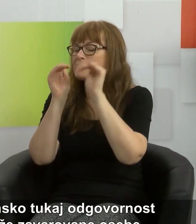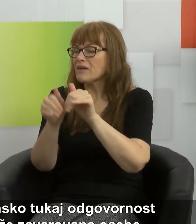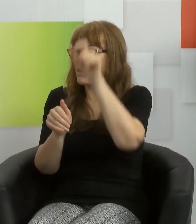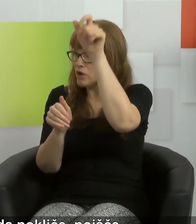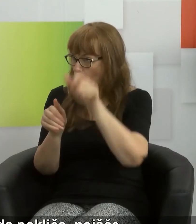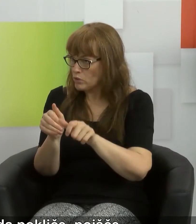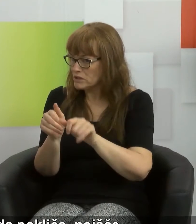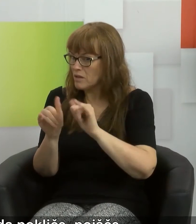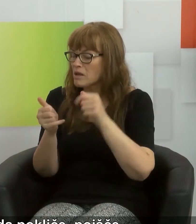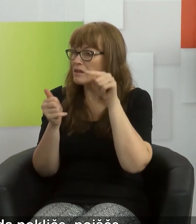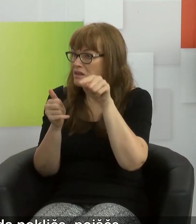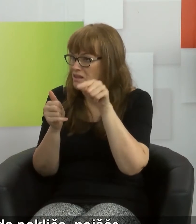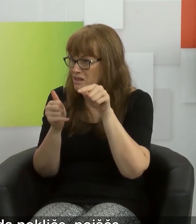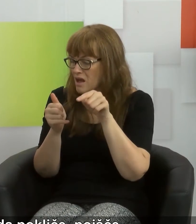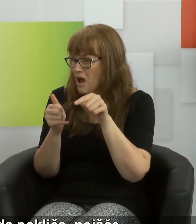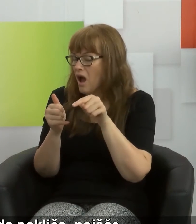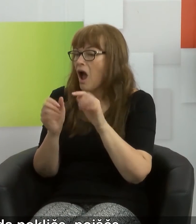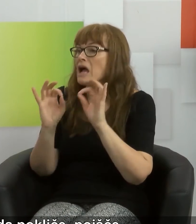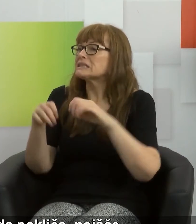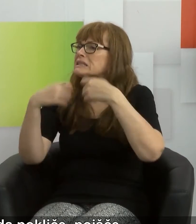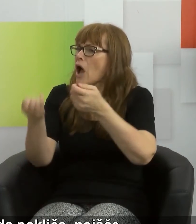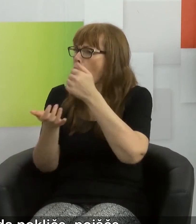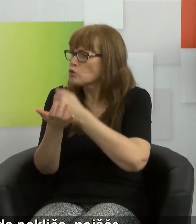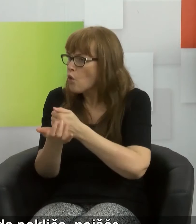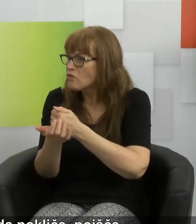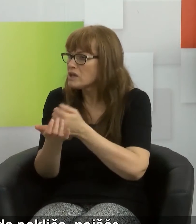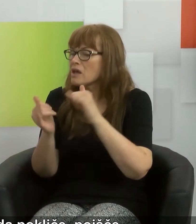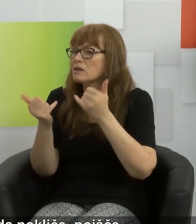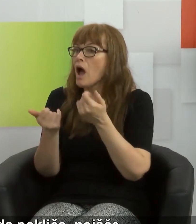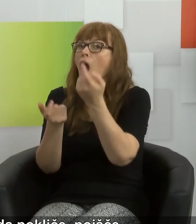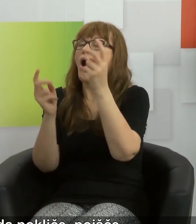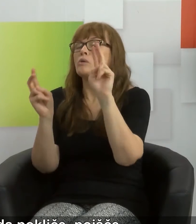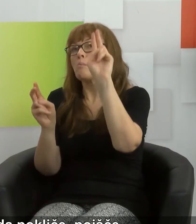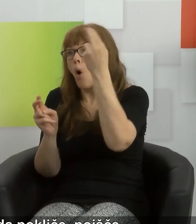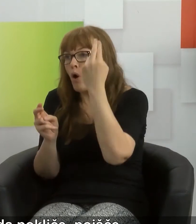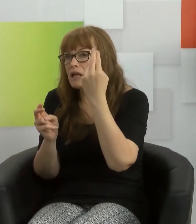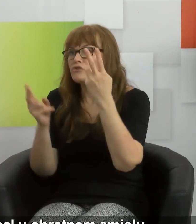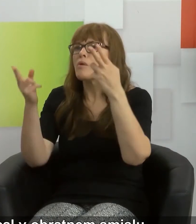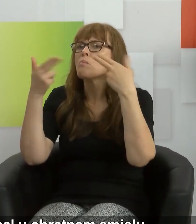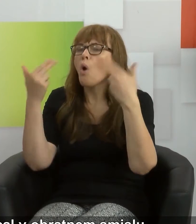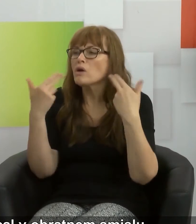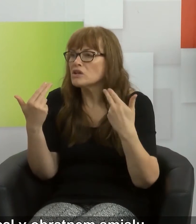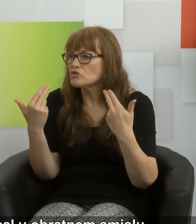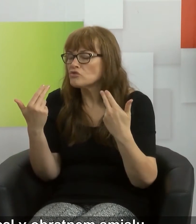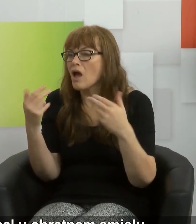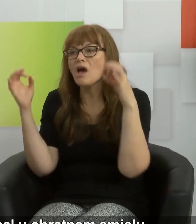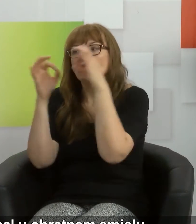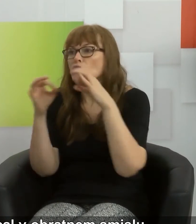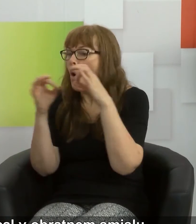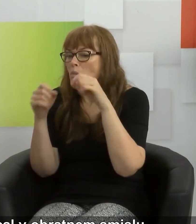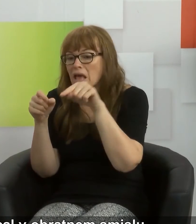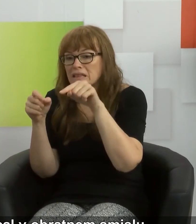osebe, da zagotovi oziroma da pokliče, poišče, nihče njega ne